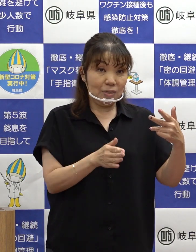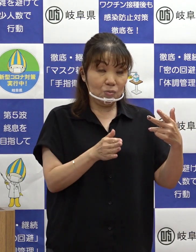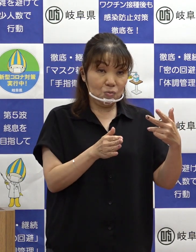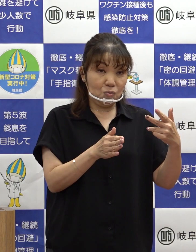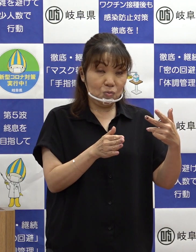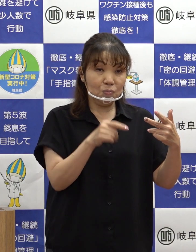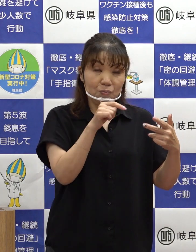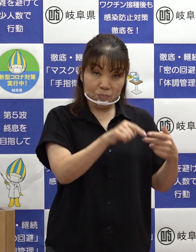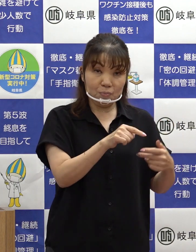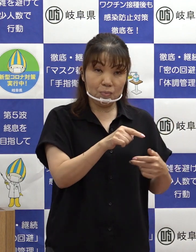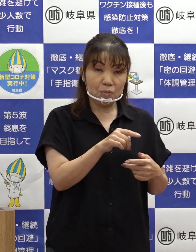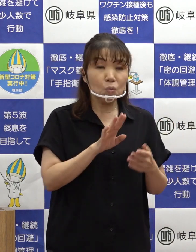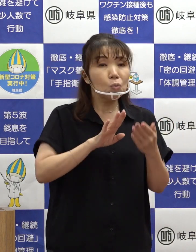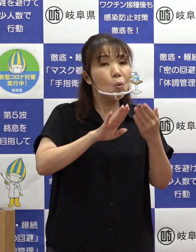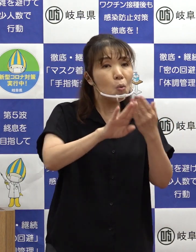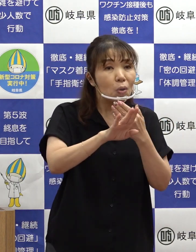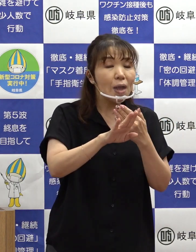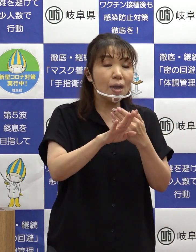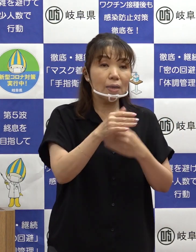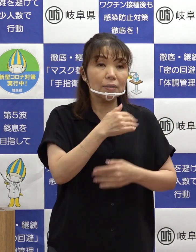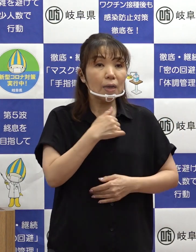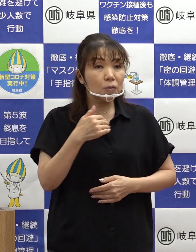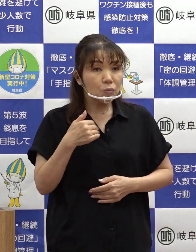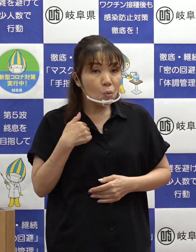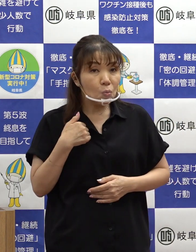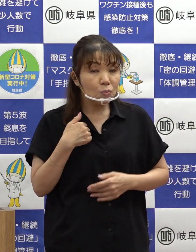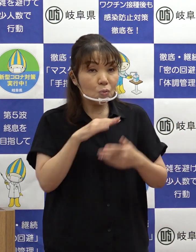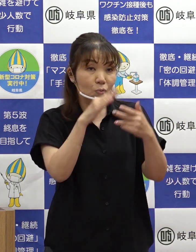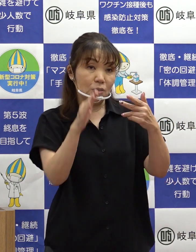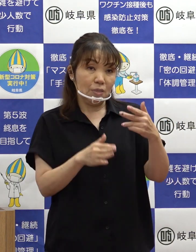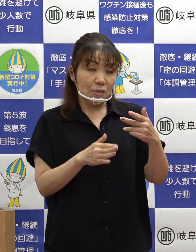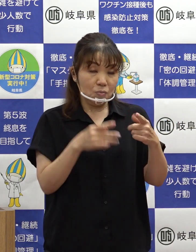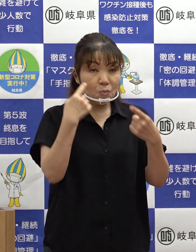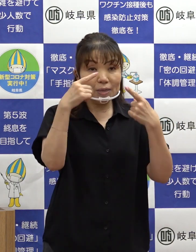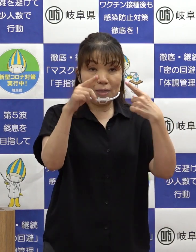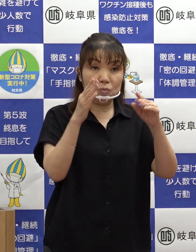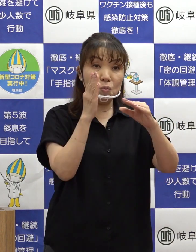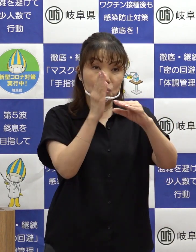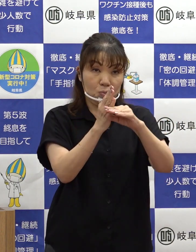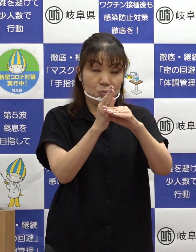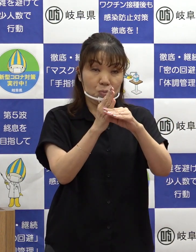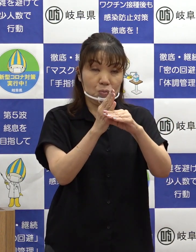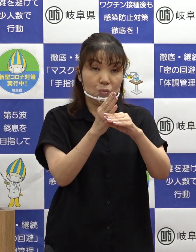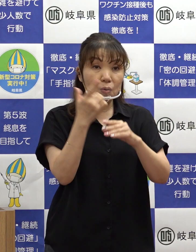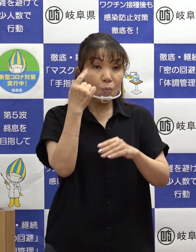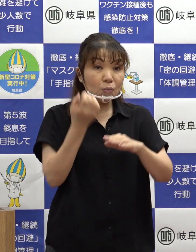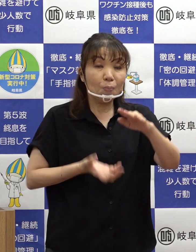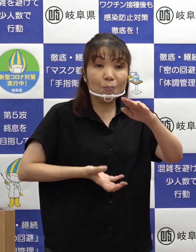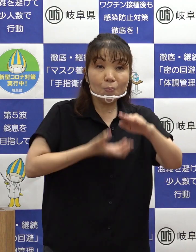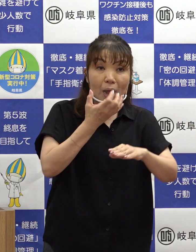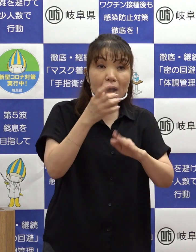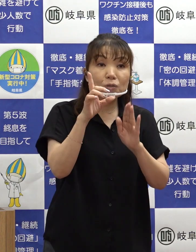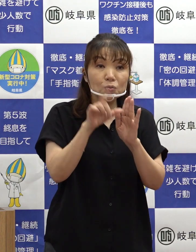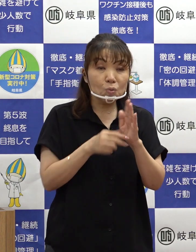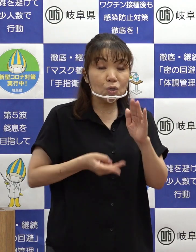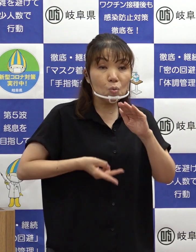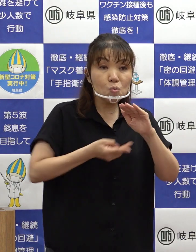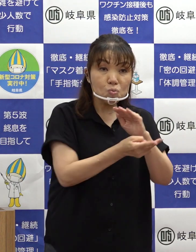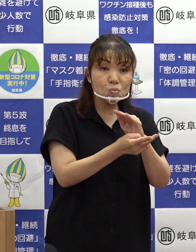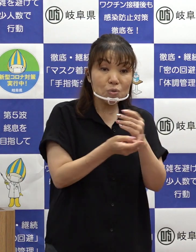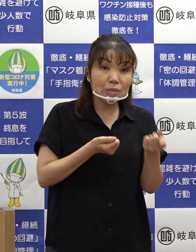にも可能な施設を今検討しているところでございます。それから非常時入院調整システムということで、